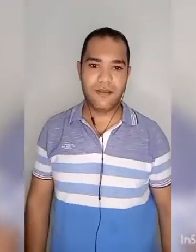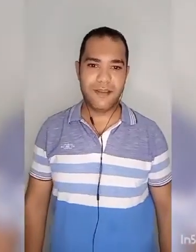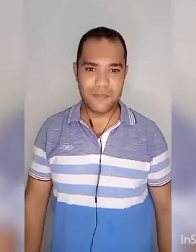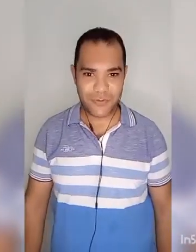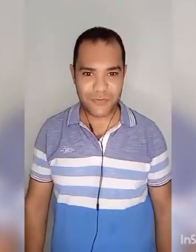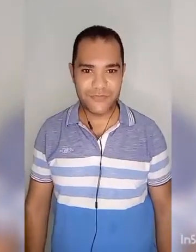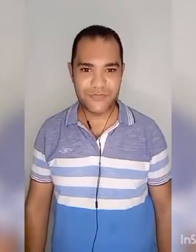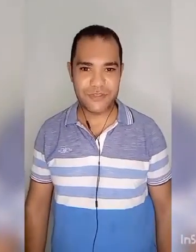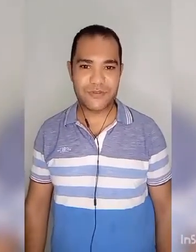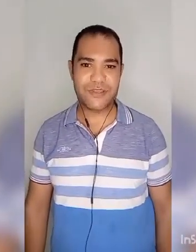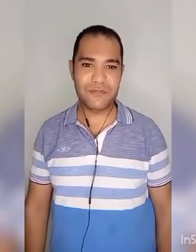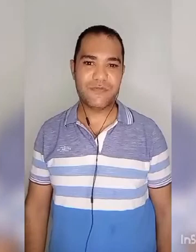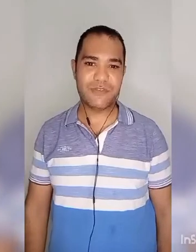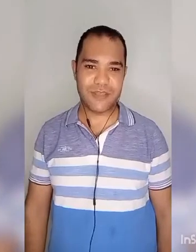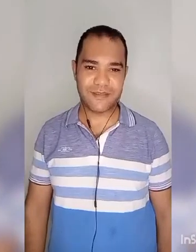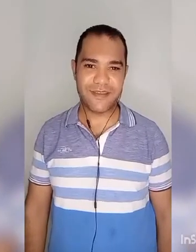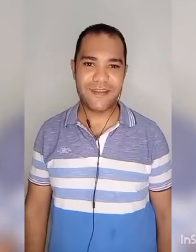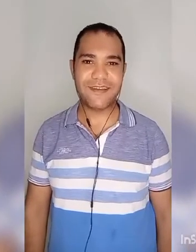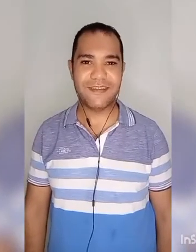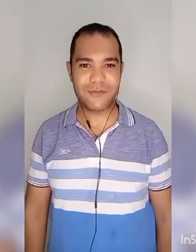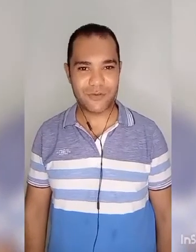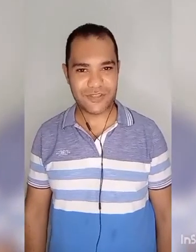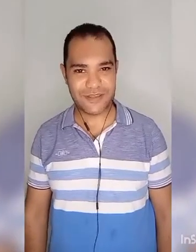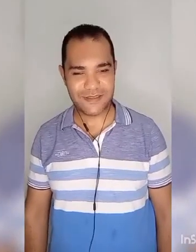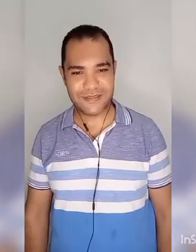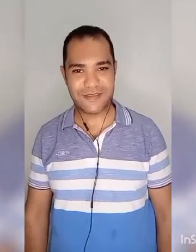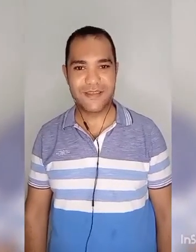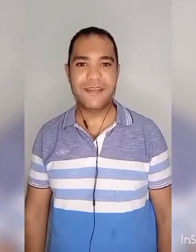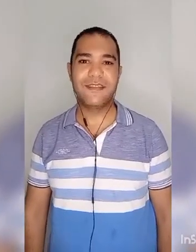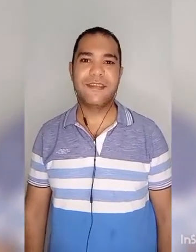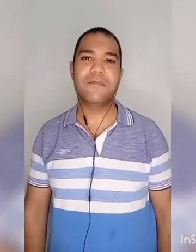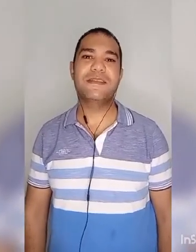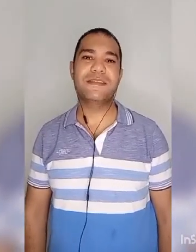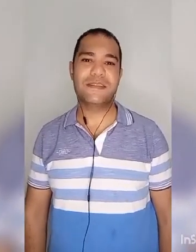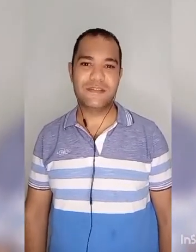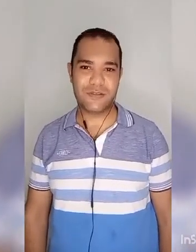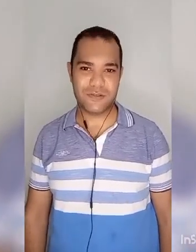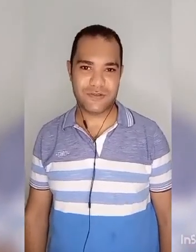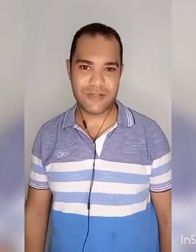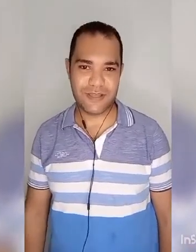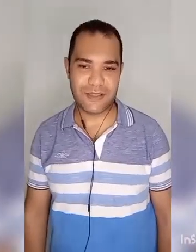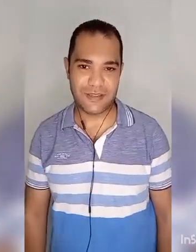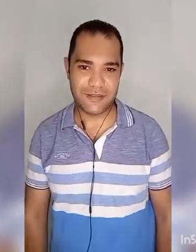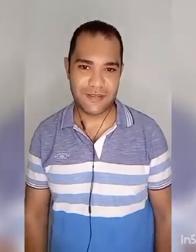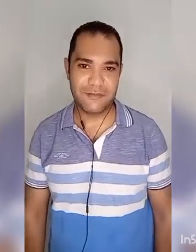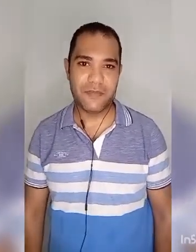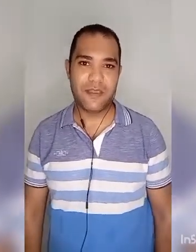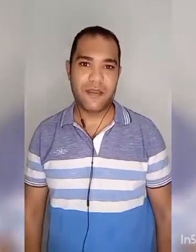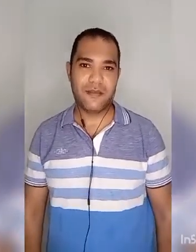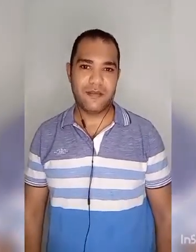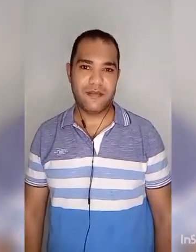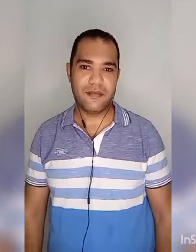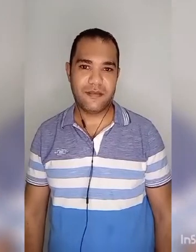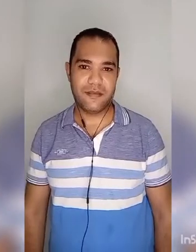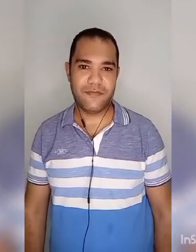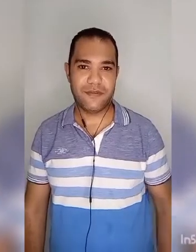اهلا بيكم فيديو جديد من فيديوهاتنا على قناه اوريجينال كيدز. نكمل سلسله الاشارات اللي احنا اخذناها. افكركم